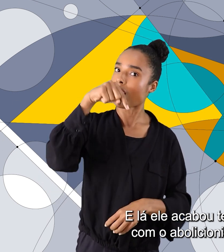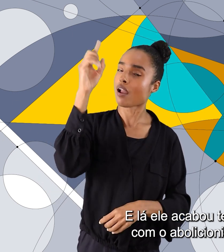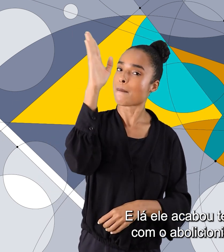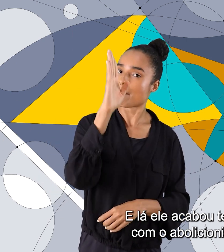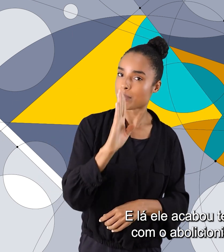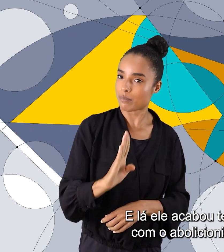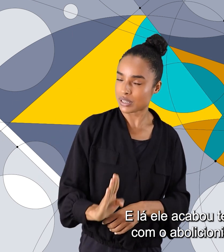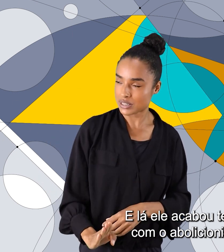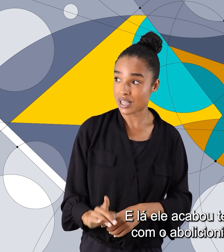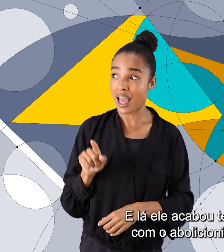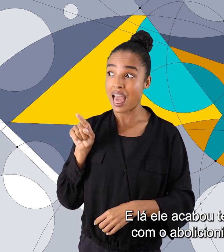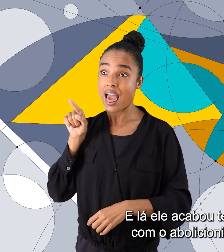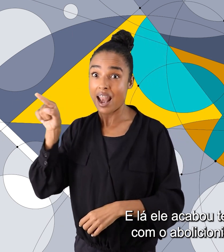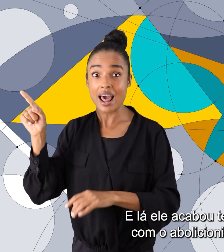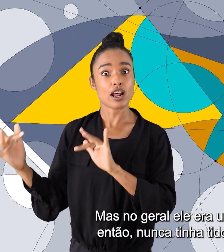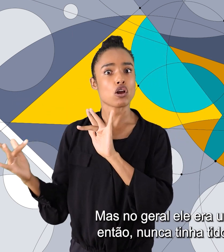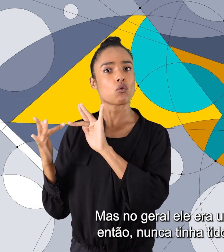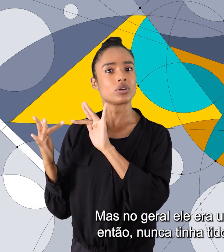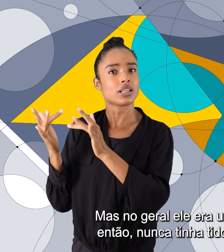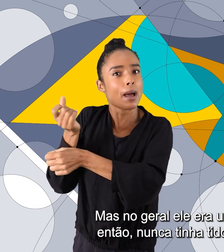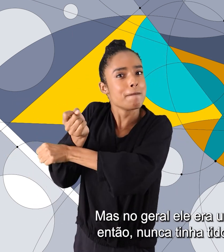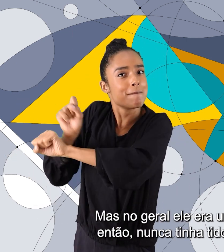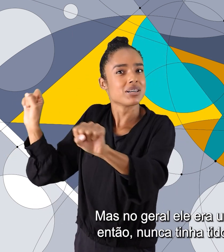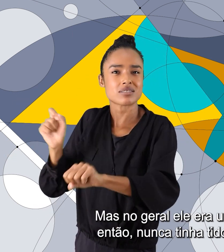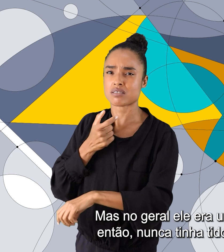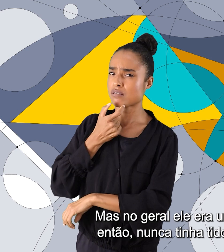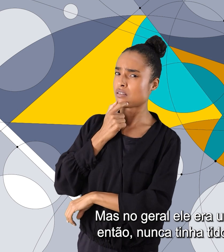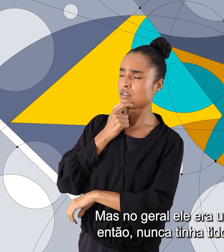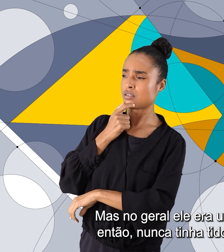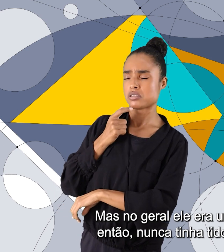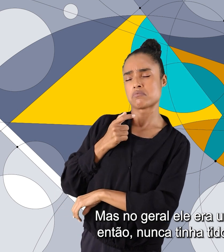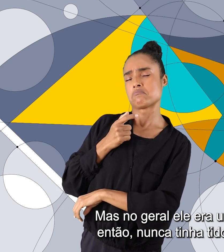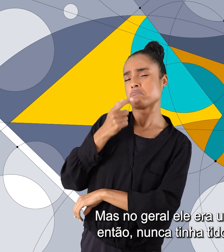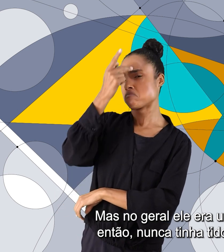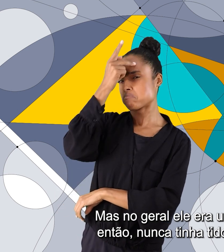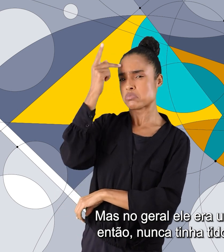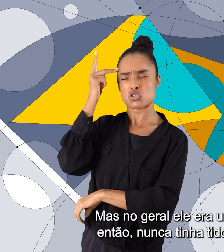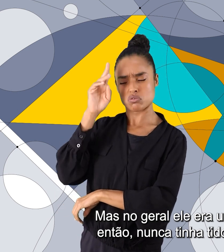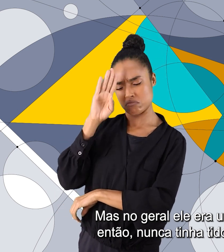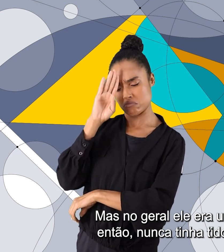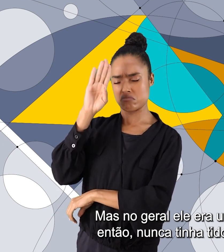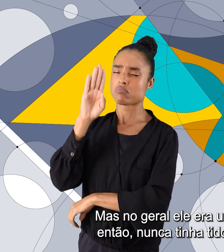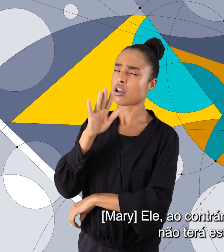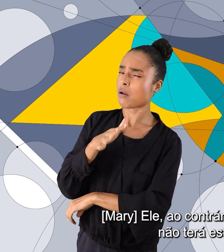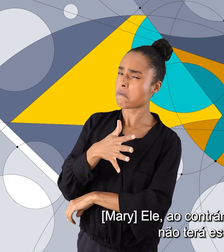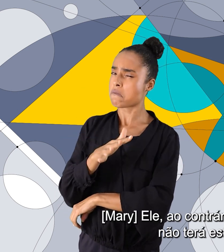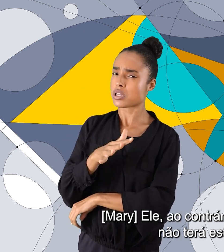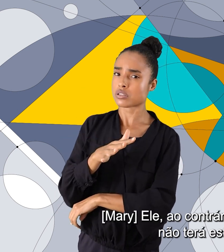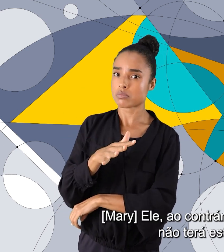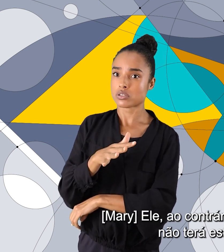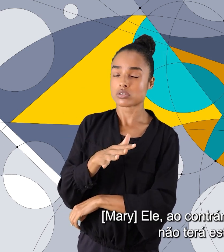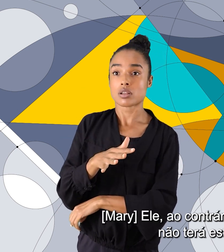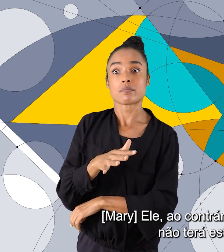com o abolicionismo inglês. Mas no geral ele era um sujeito que até então nunca tinha tido muito destaque. Ele,